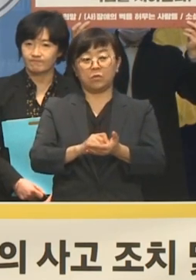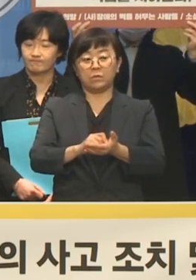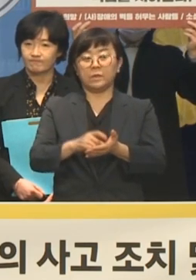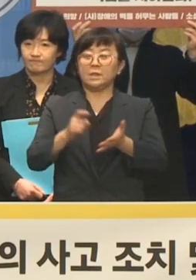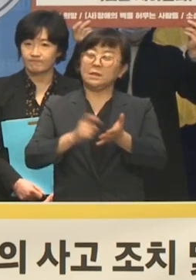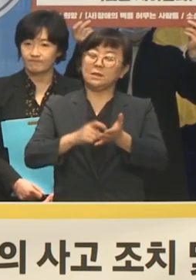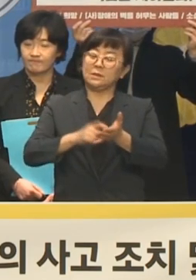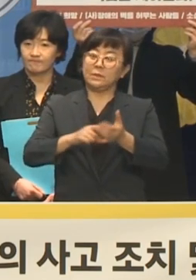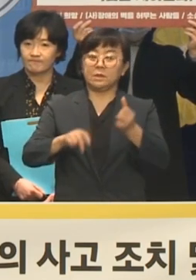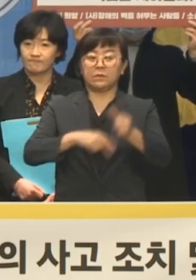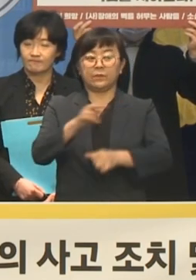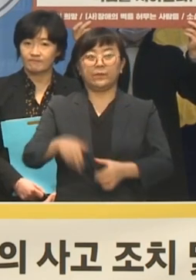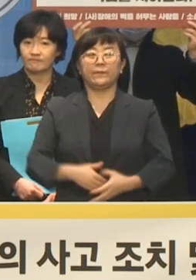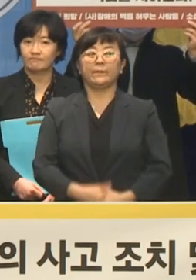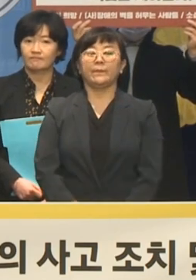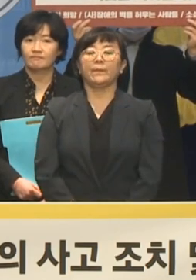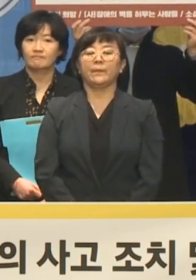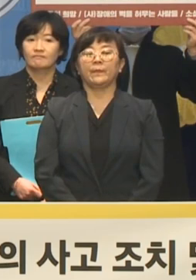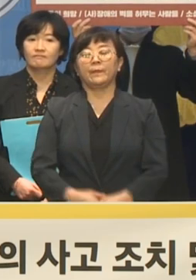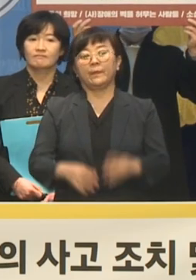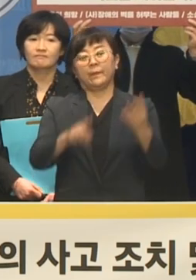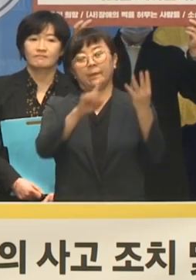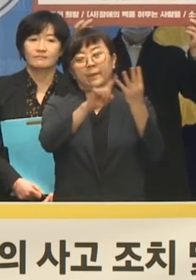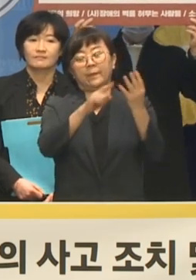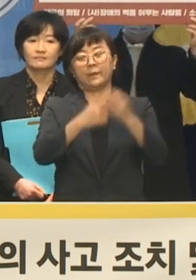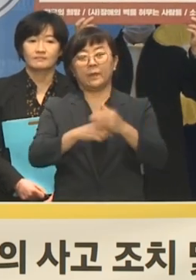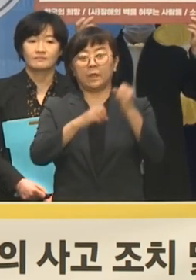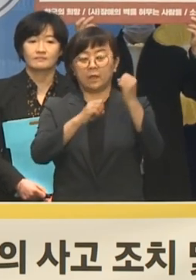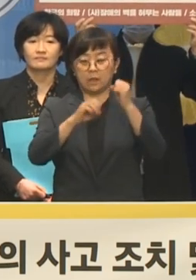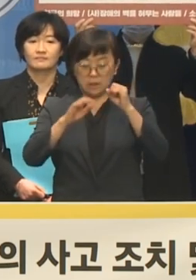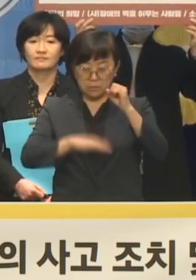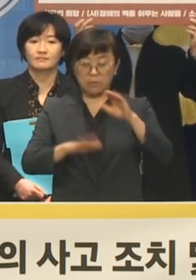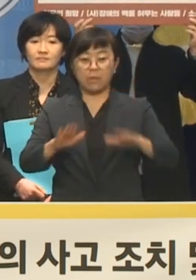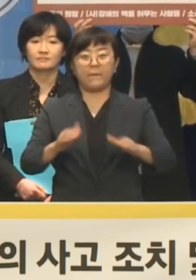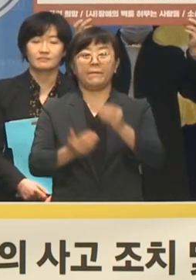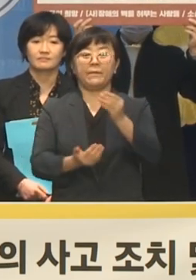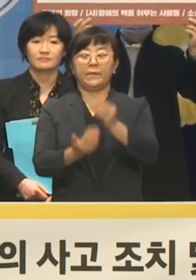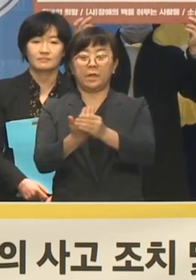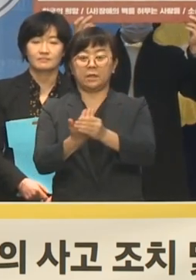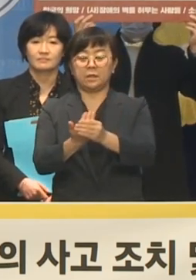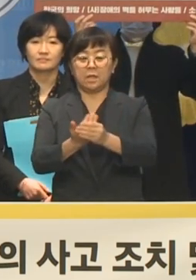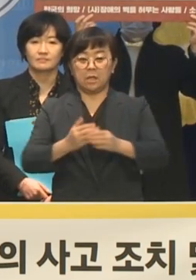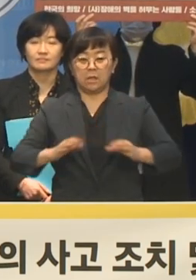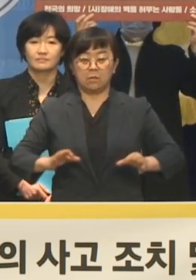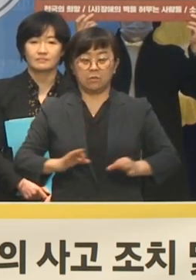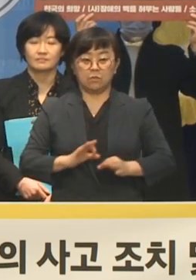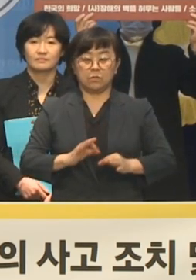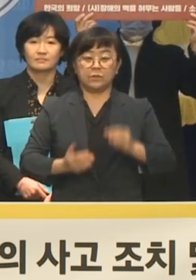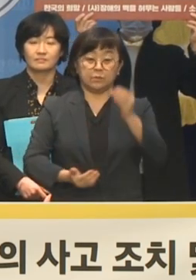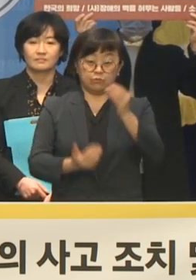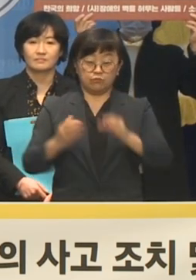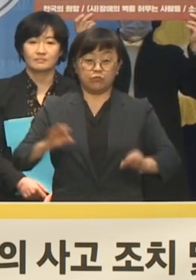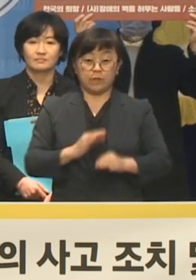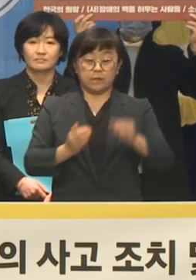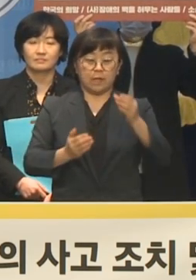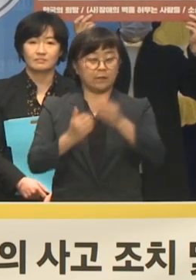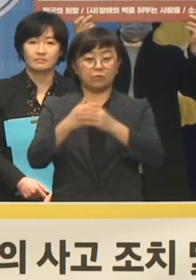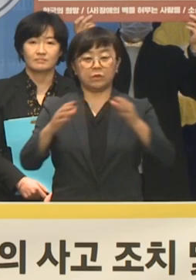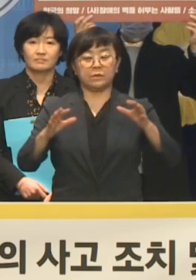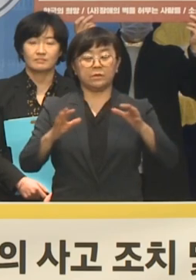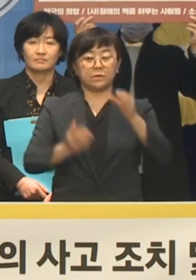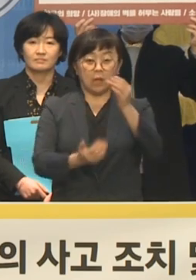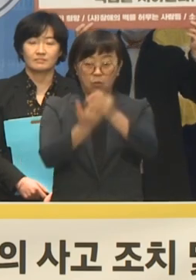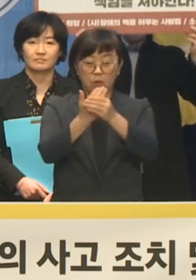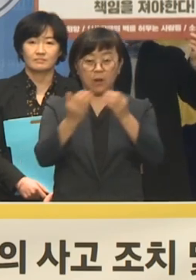시급한 상황입니다. 넷째, 근본 발생한 불의의 사고가 올바른 후속